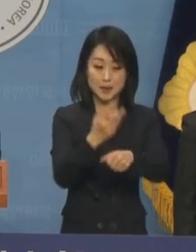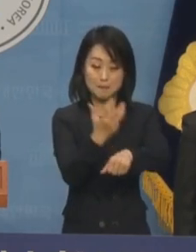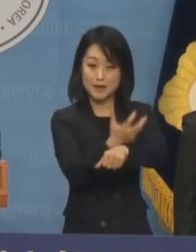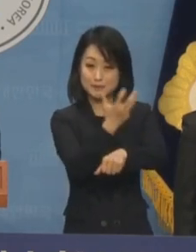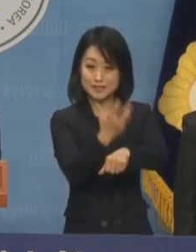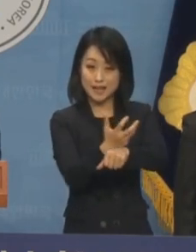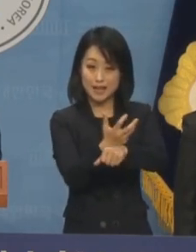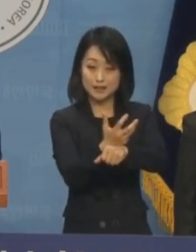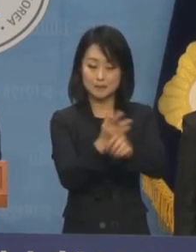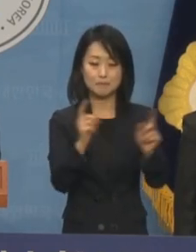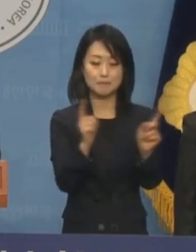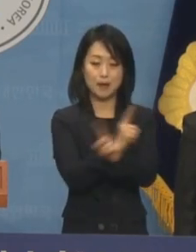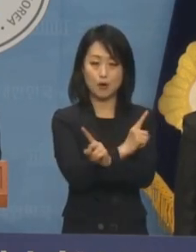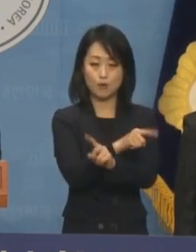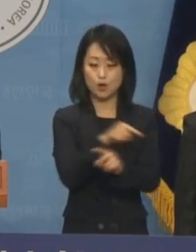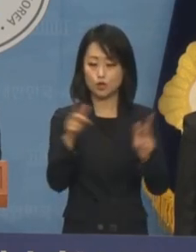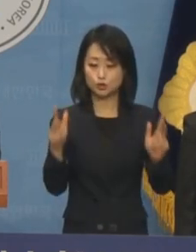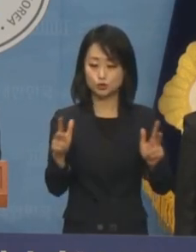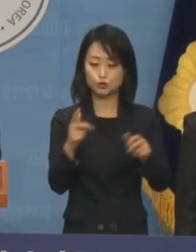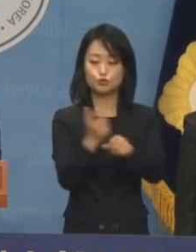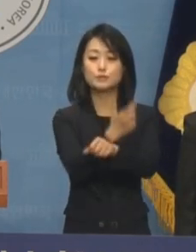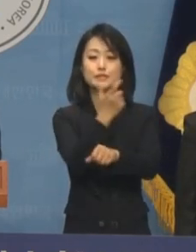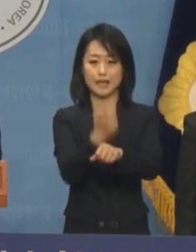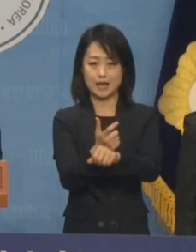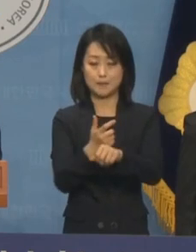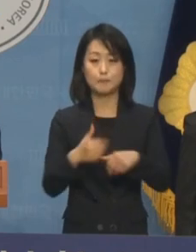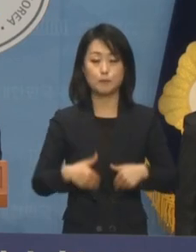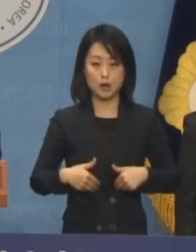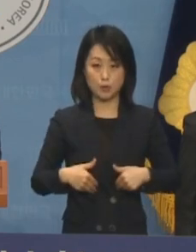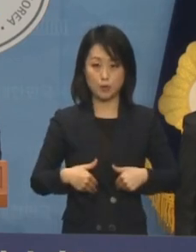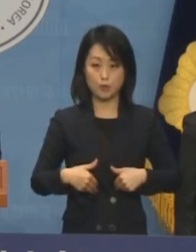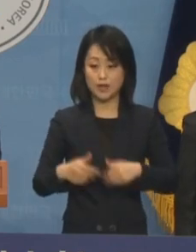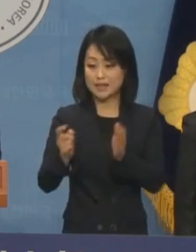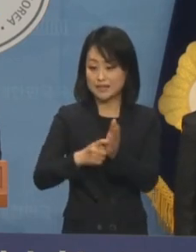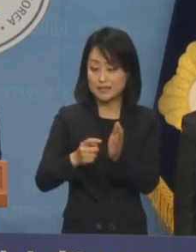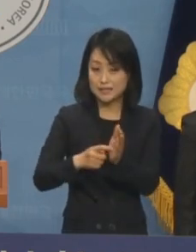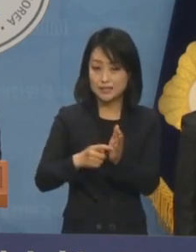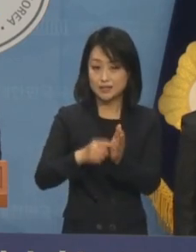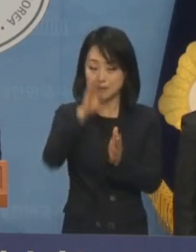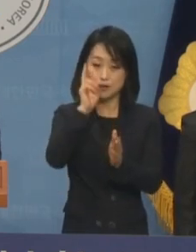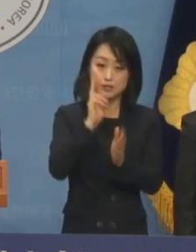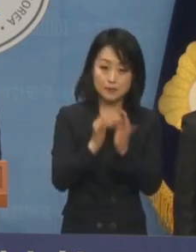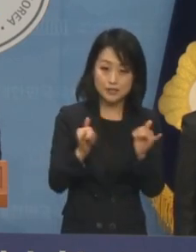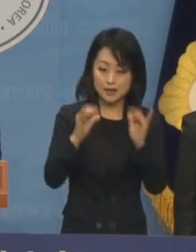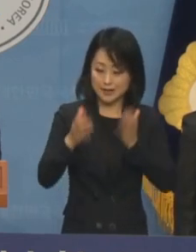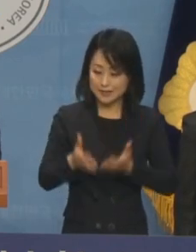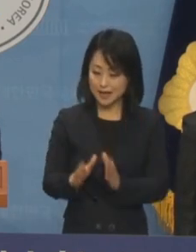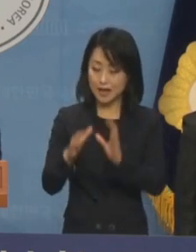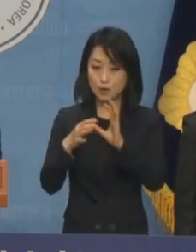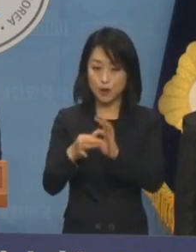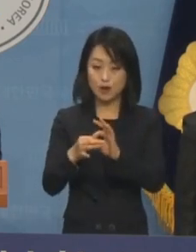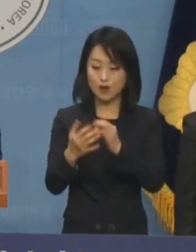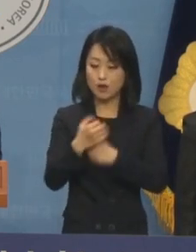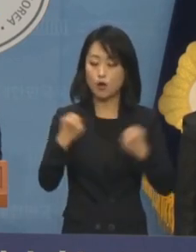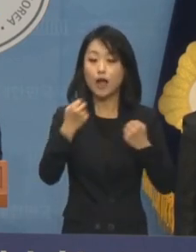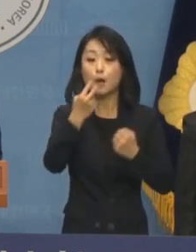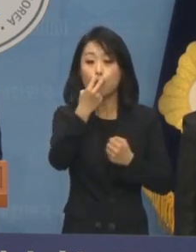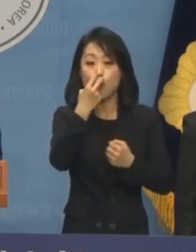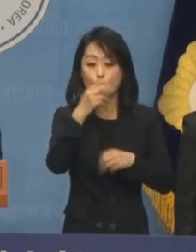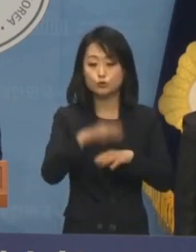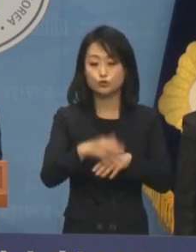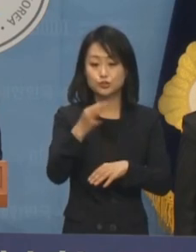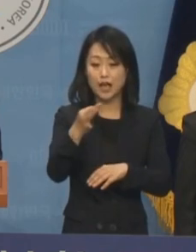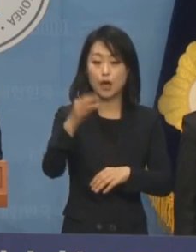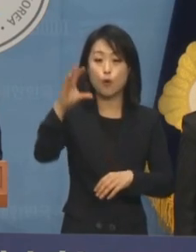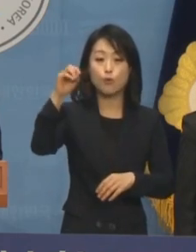주 60시간 이내로 단축하고 응급, 중증, 소아, 분만 환자의 건강보험 수가를 OECD